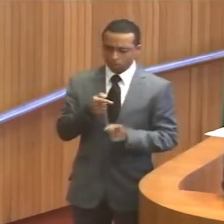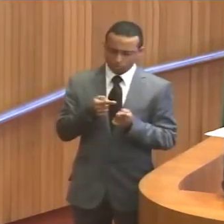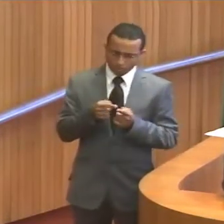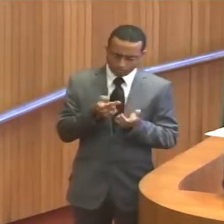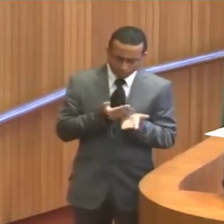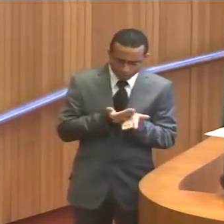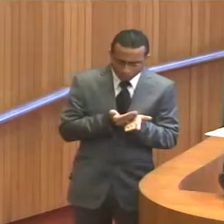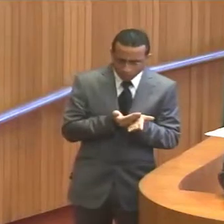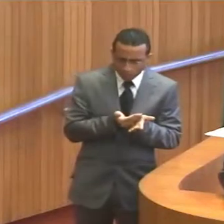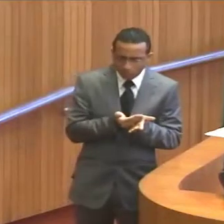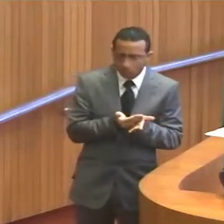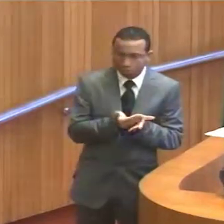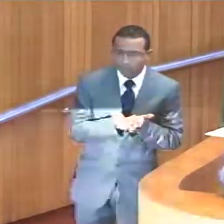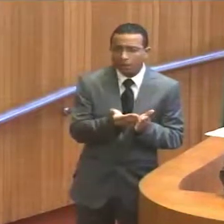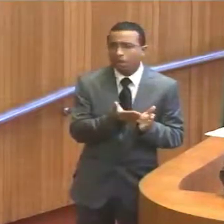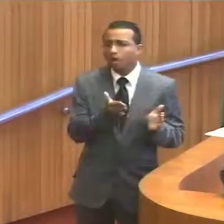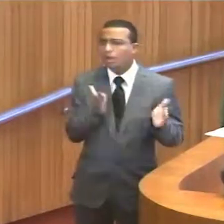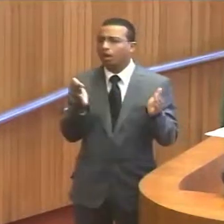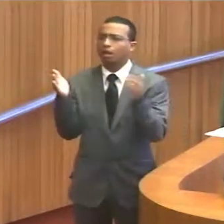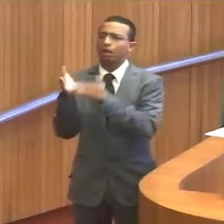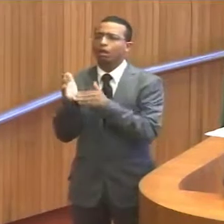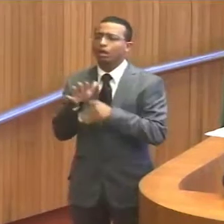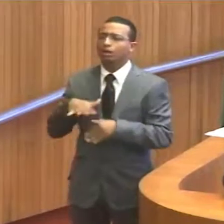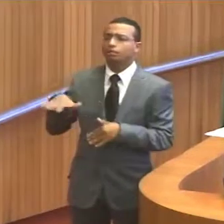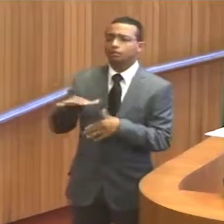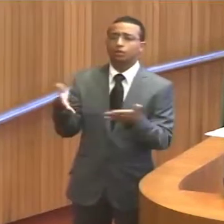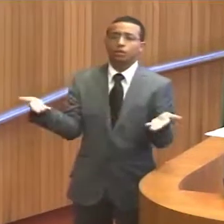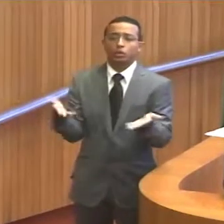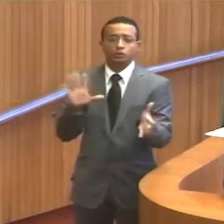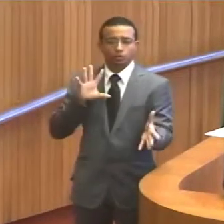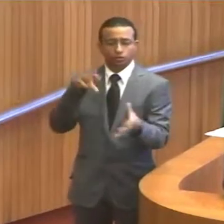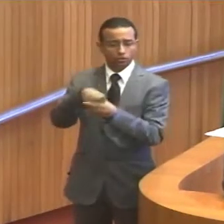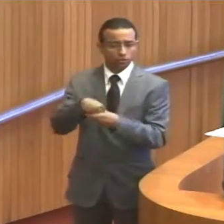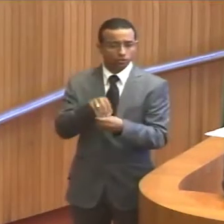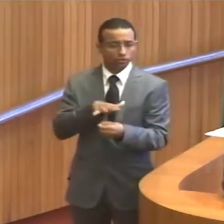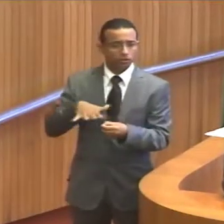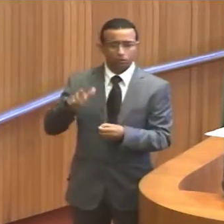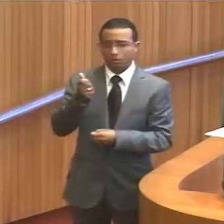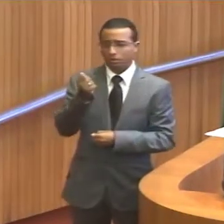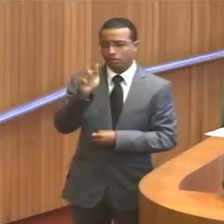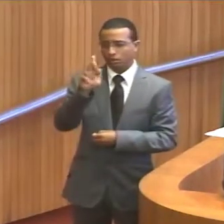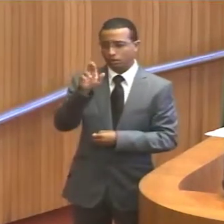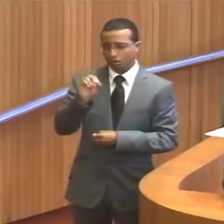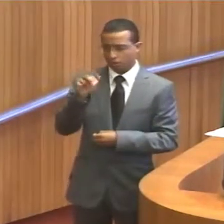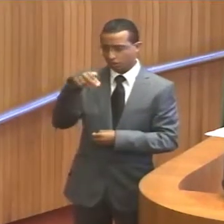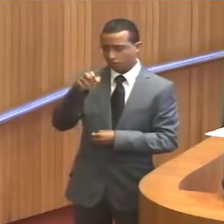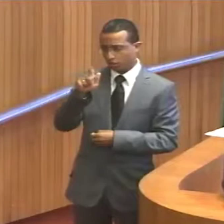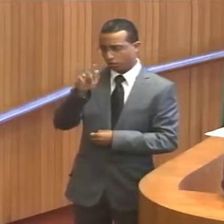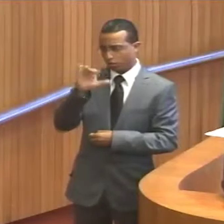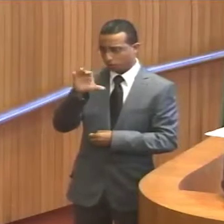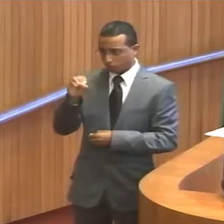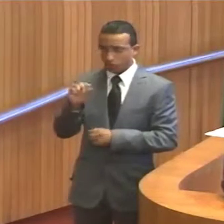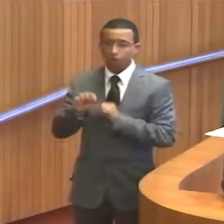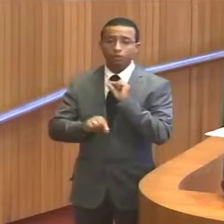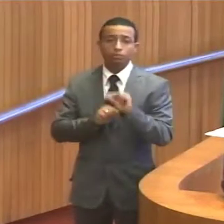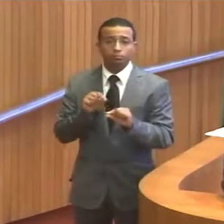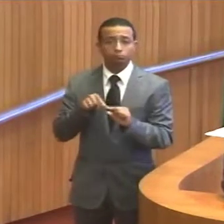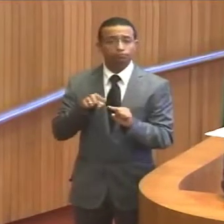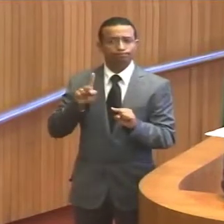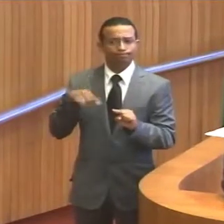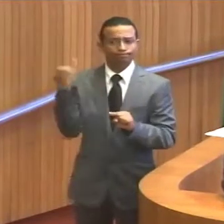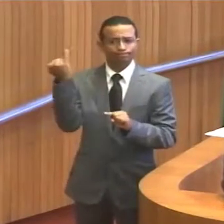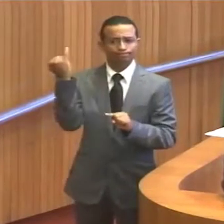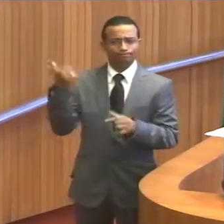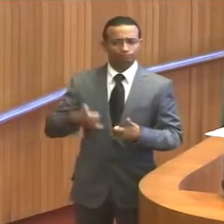pequeno produtor até o grande que faz hoje parte do agronegócio. Portanto, para nós é um orgulho